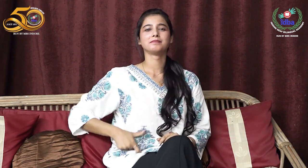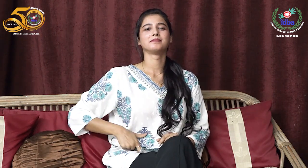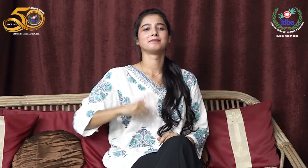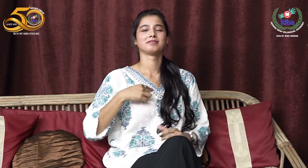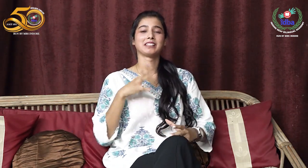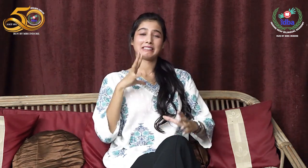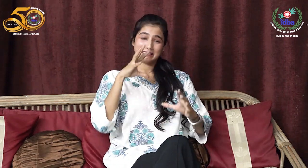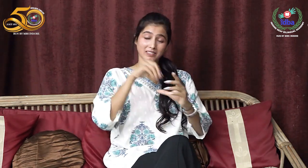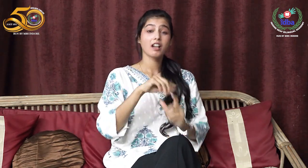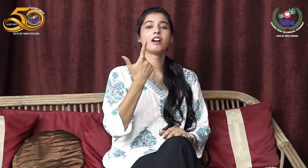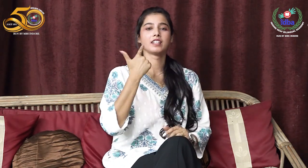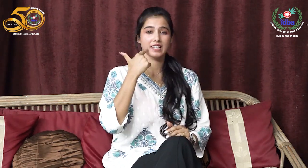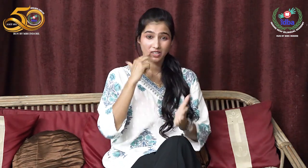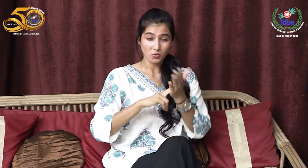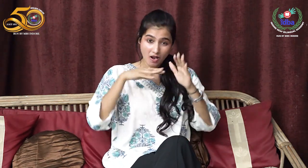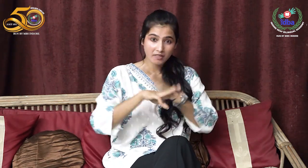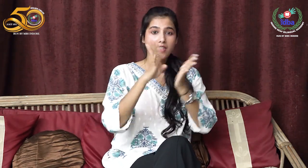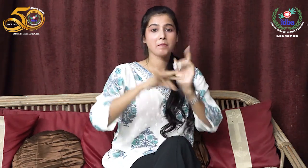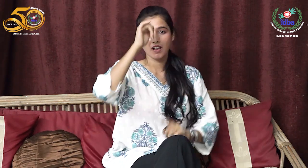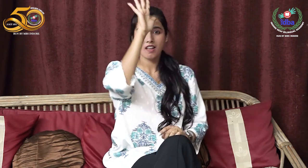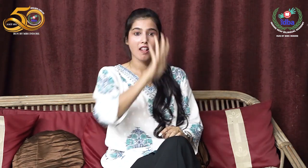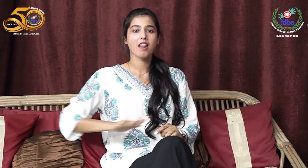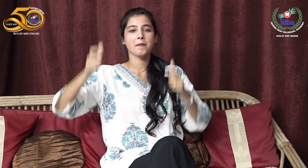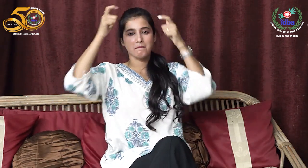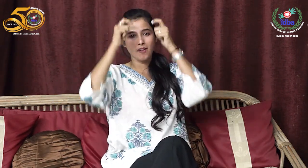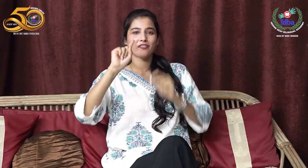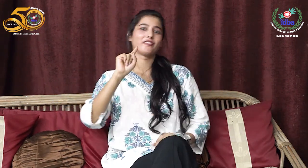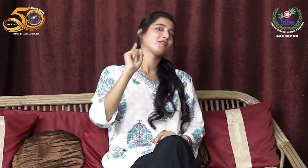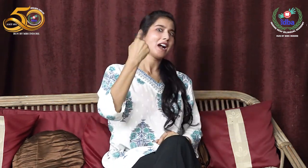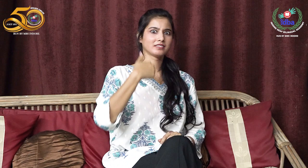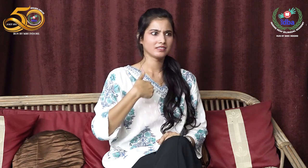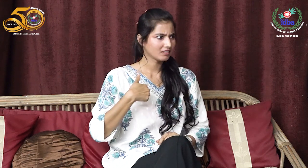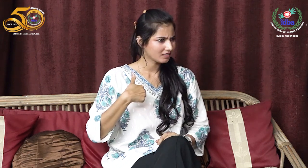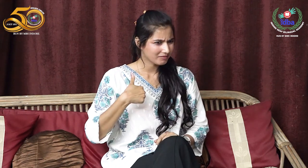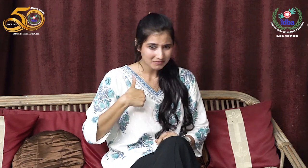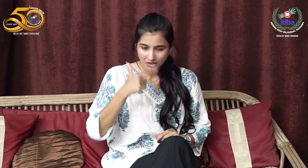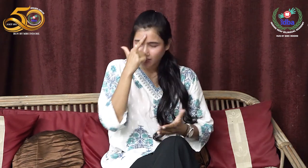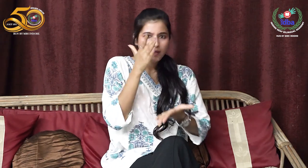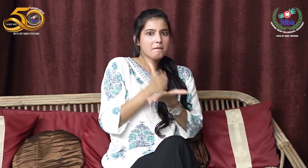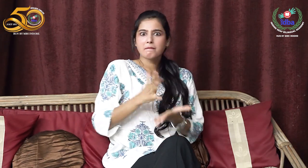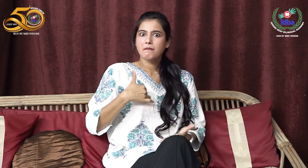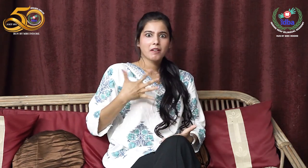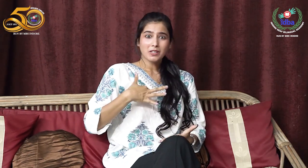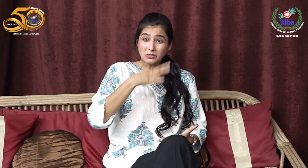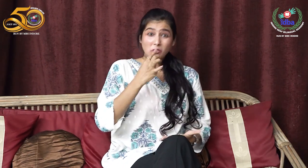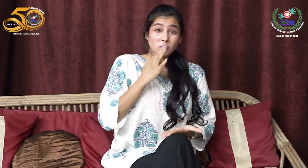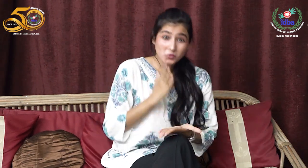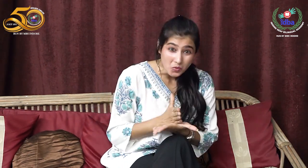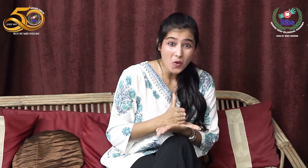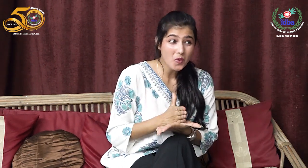तुम जाओ करो, तो जब मैंने फर्स्ट टाइम किया इंदौर में, तो मैं मिस इंडिया का मुझे खिताब मिल गया, और मुझे विश्वास ही नहीं हो रहा था, मैं